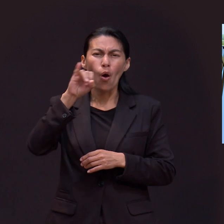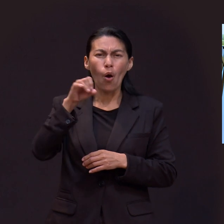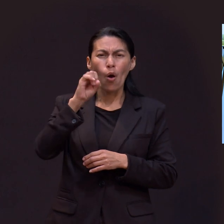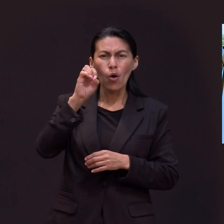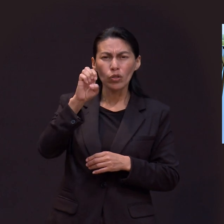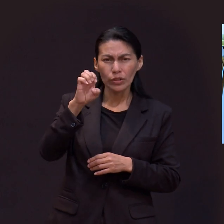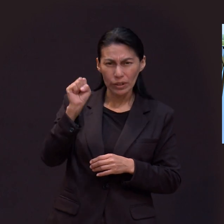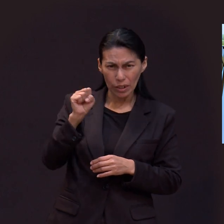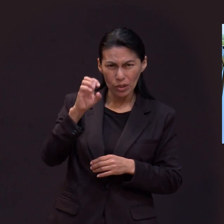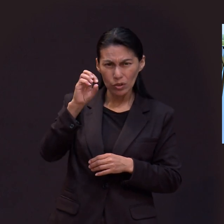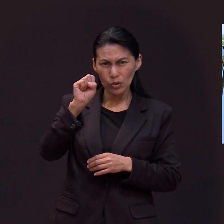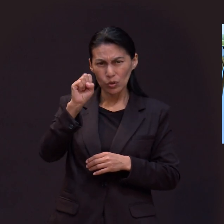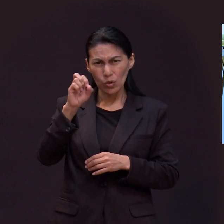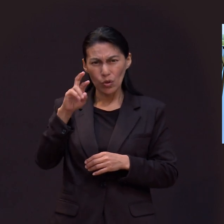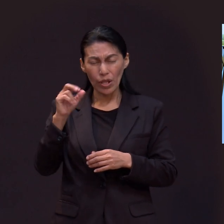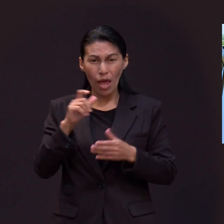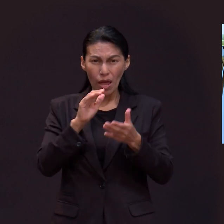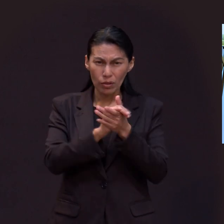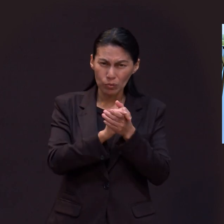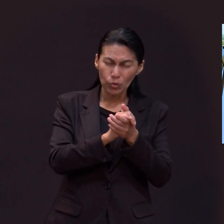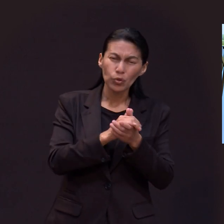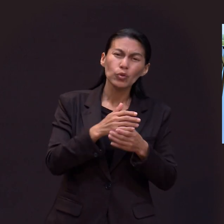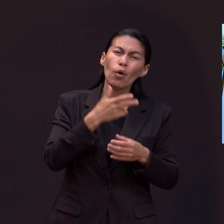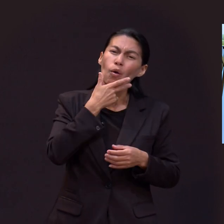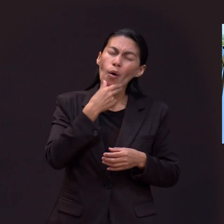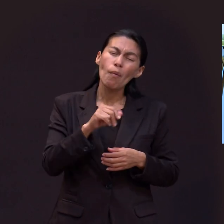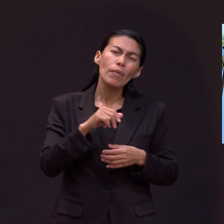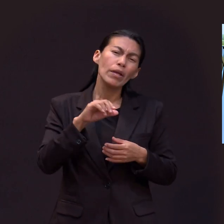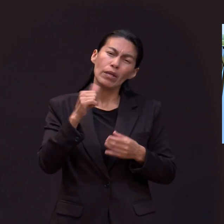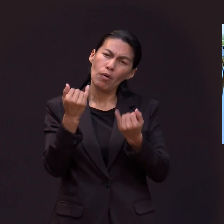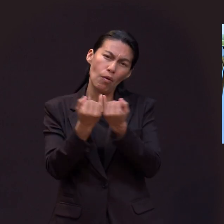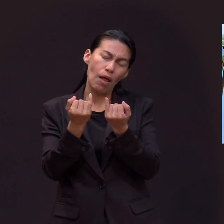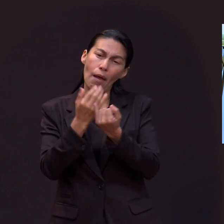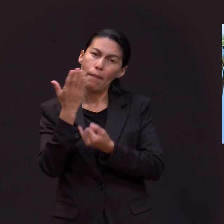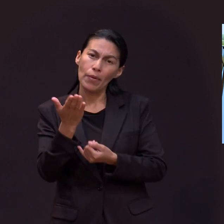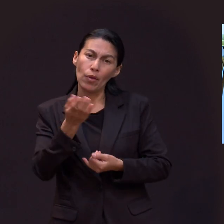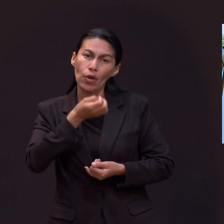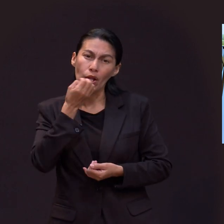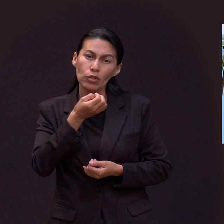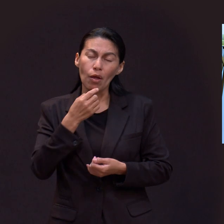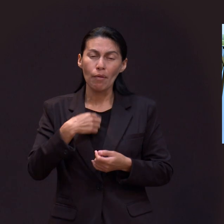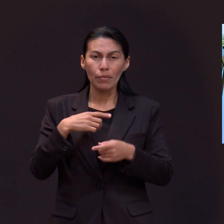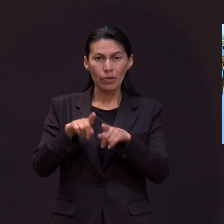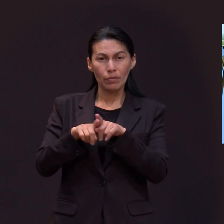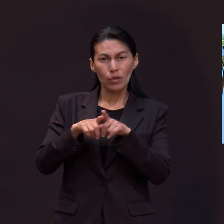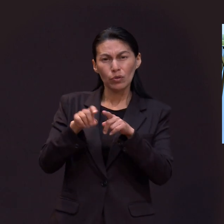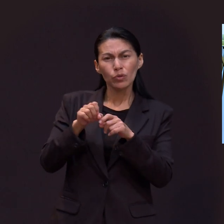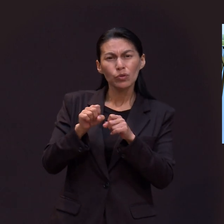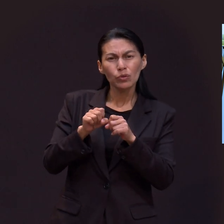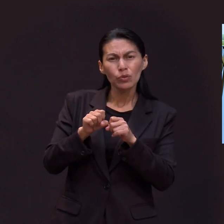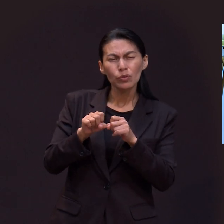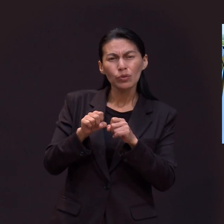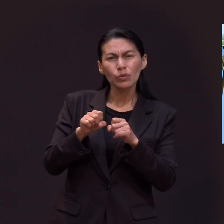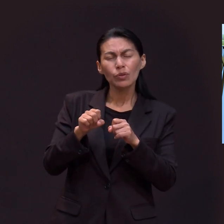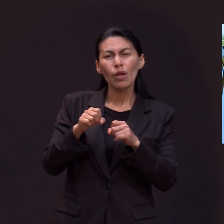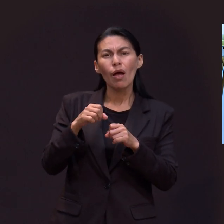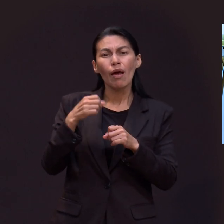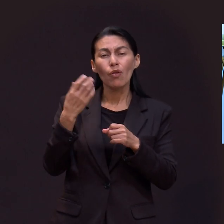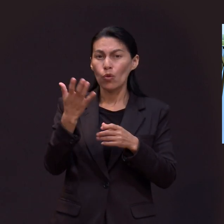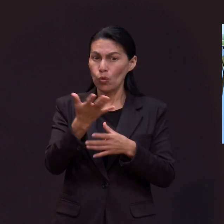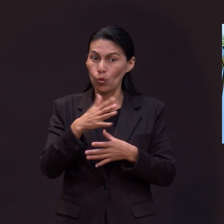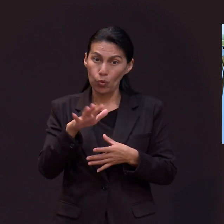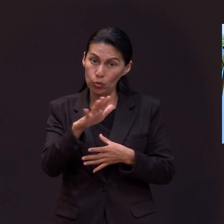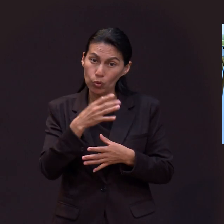sanidad también pido oración por mi hermano jose y mi cuñada el que están estudiando la palabra de dios amén